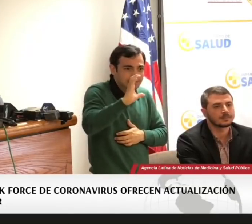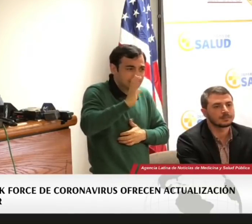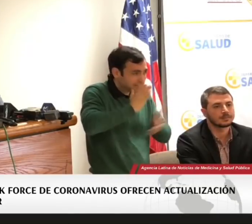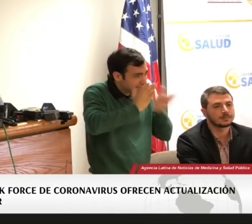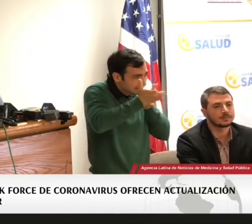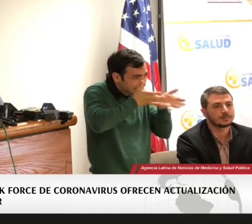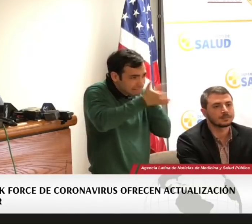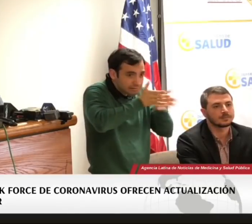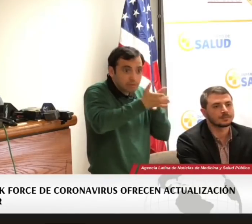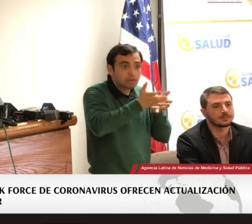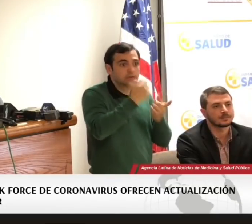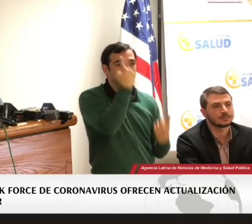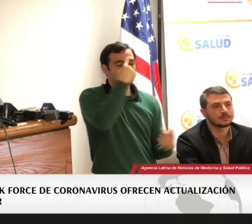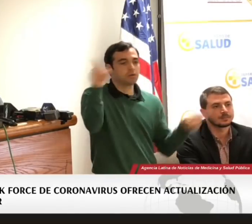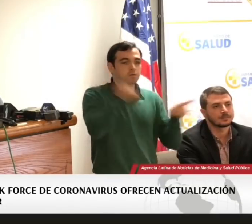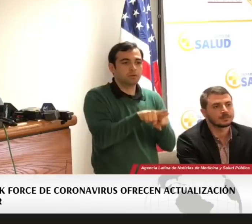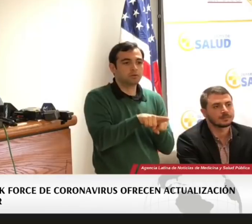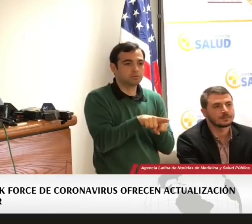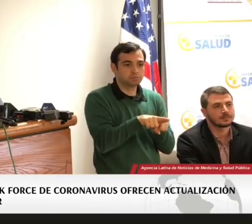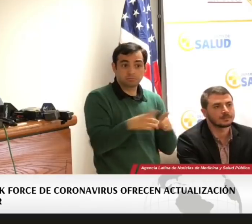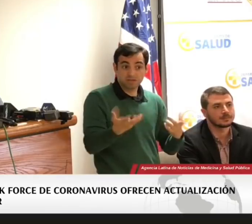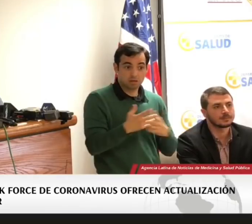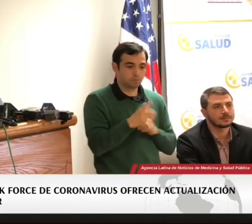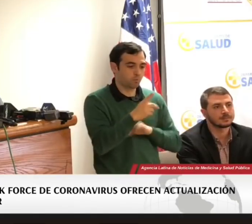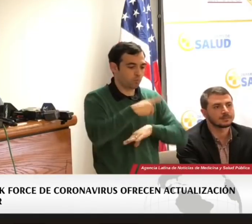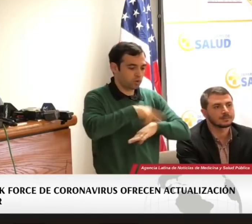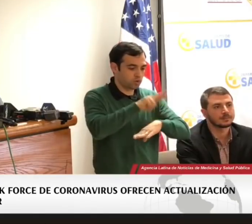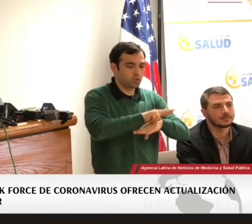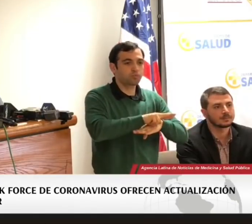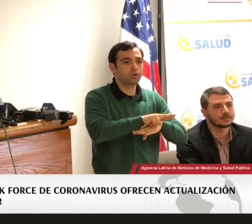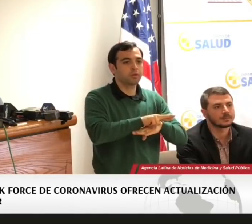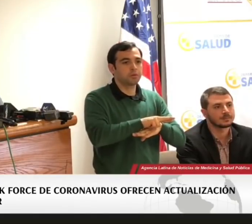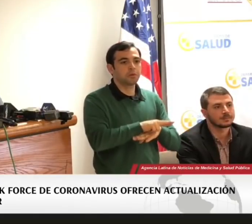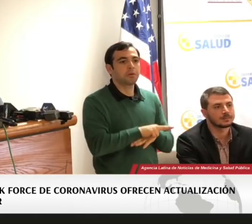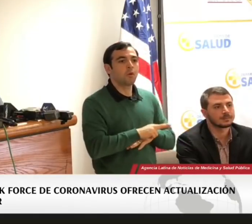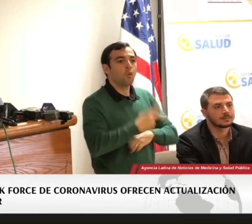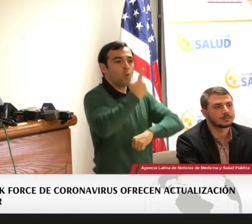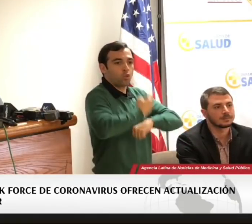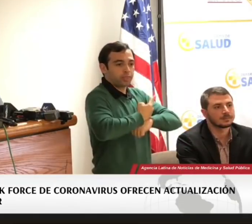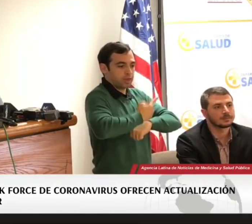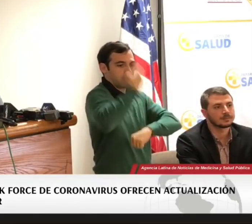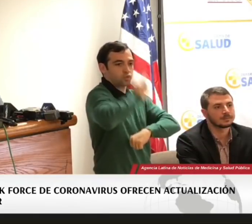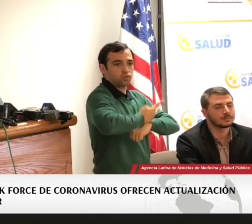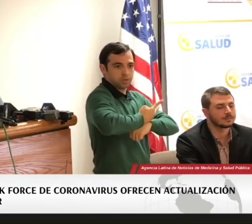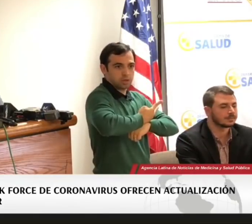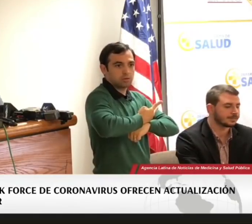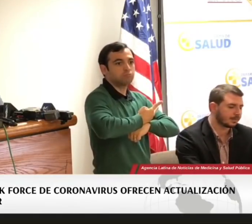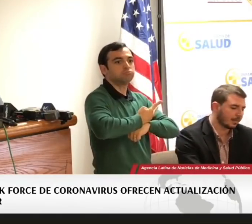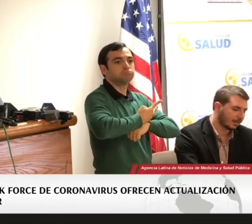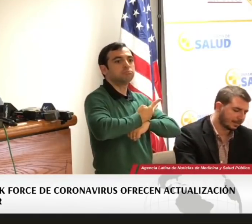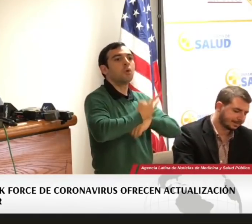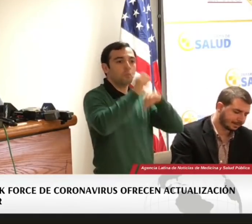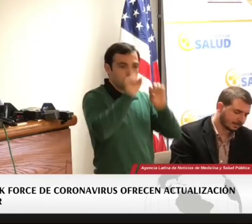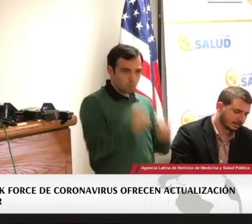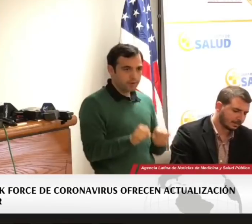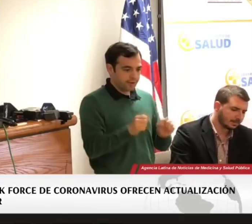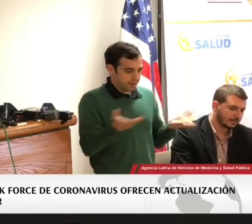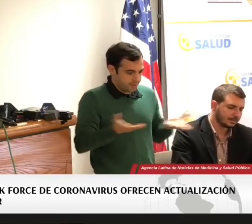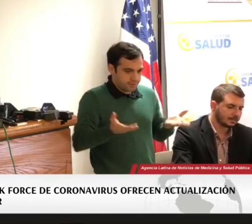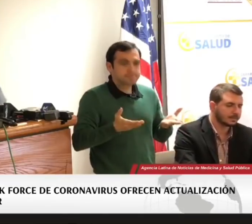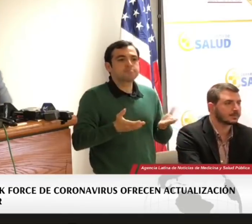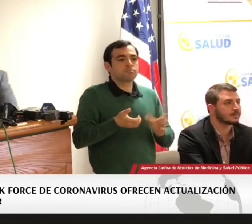acuerdo para que Puerto Rico pudiera en las primeras 24 a 48 horas hacer estas pruebas aquí en la